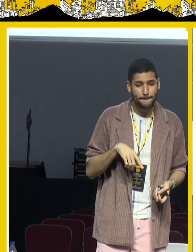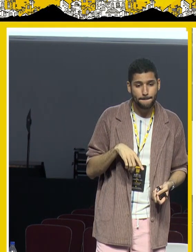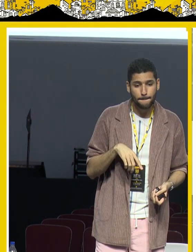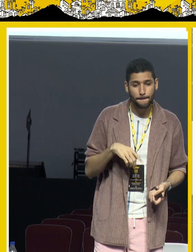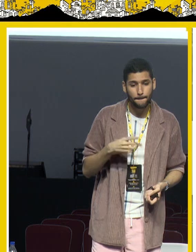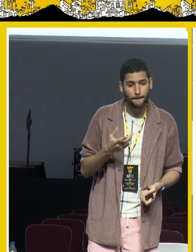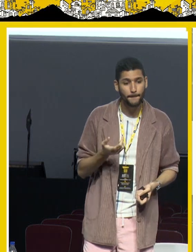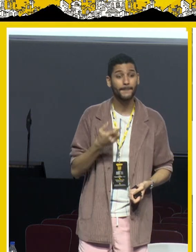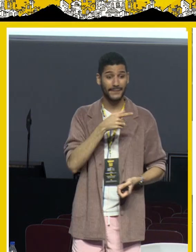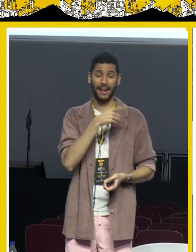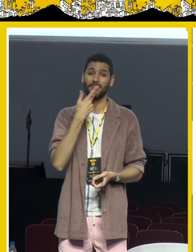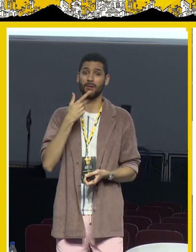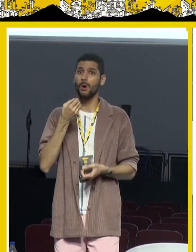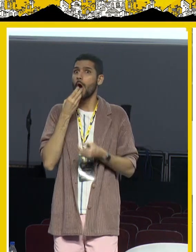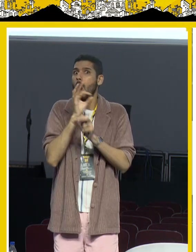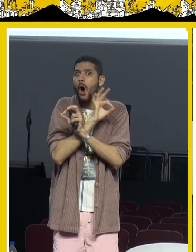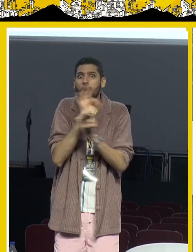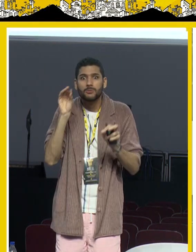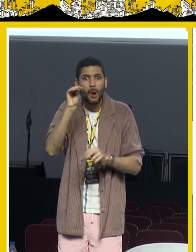legenda